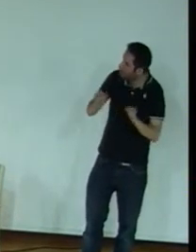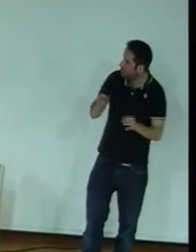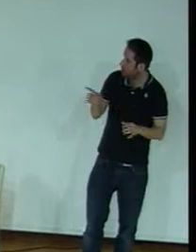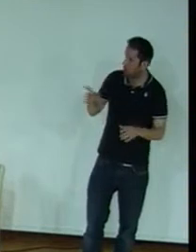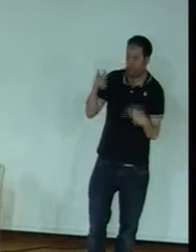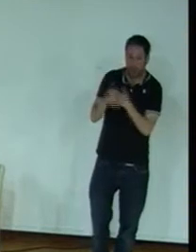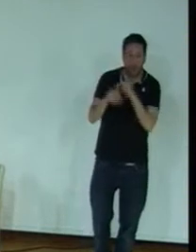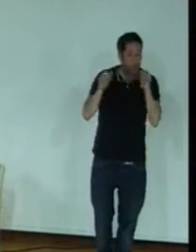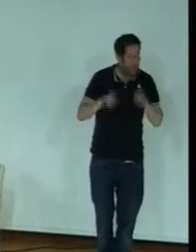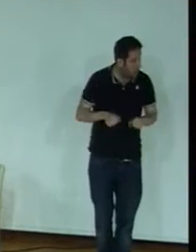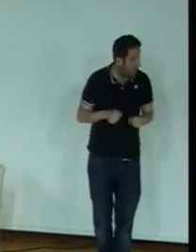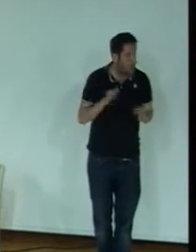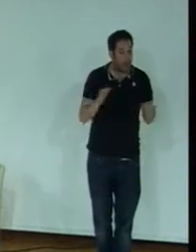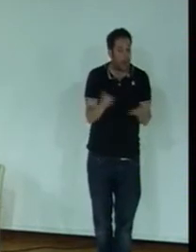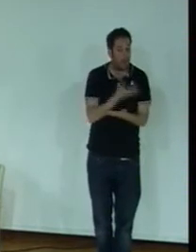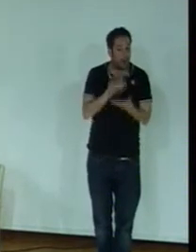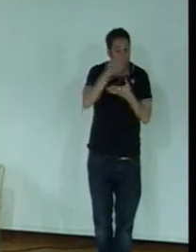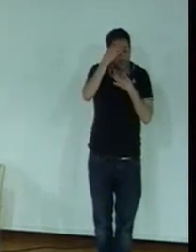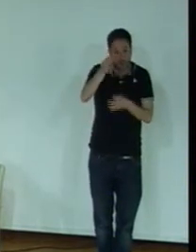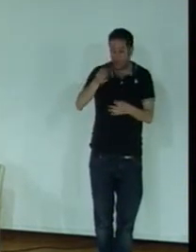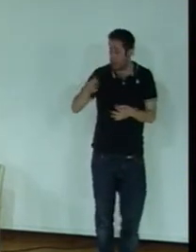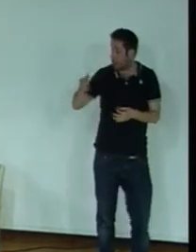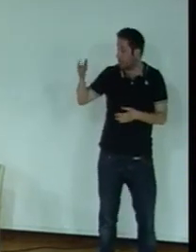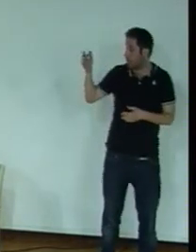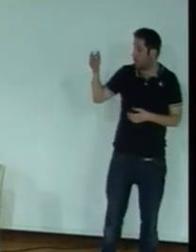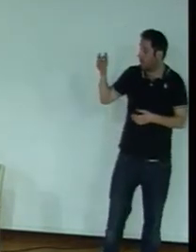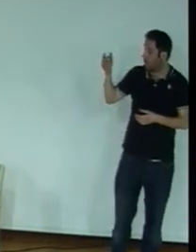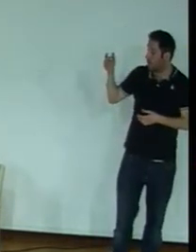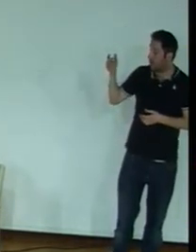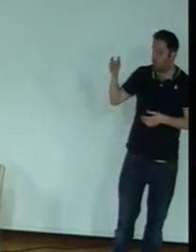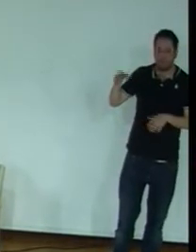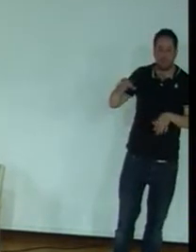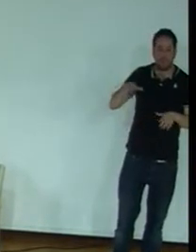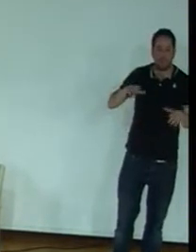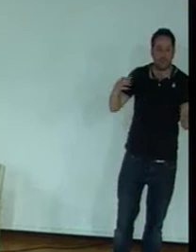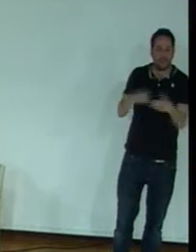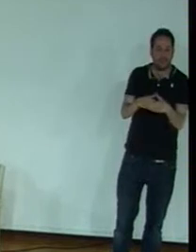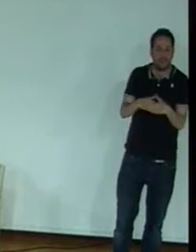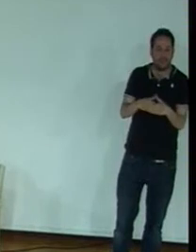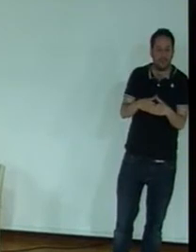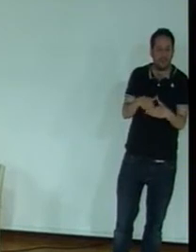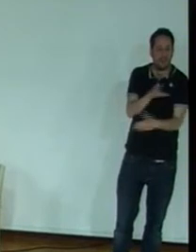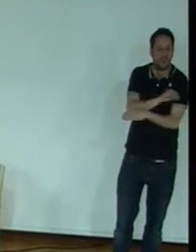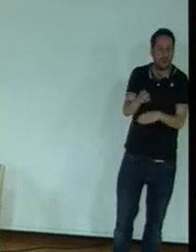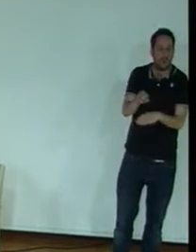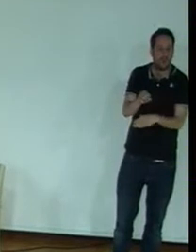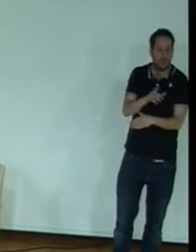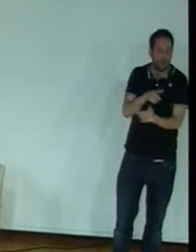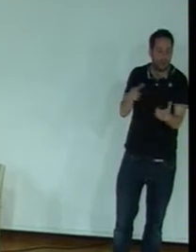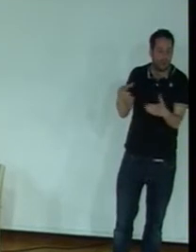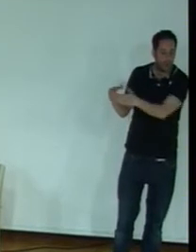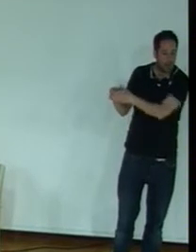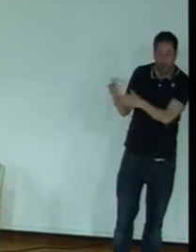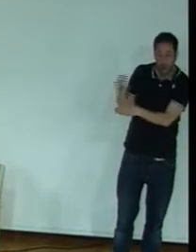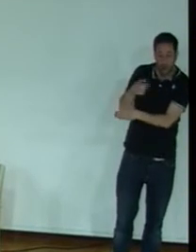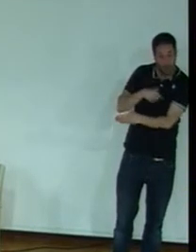t'interrompre sur ce point-là pour une info précise transmise par les brigades de cybersécurité. J'avais